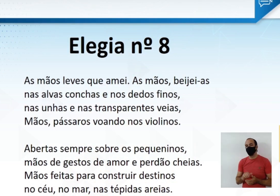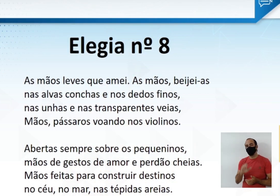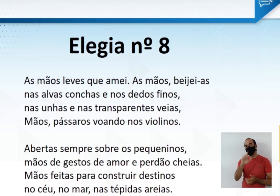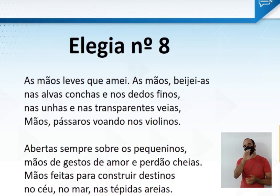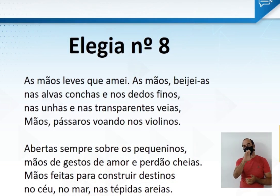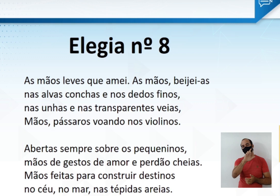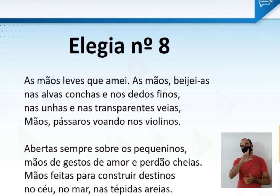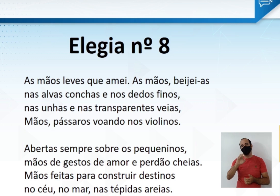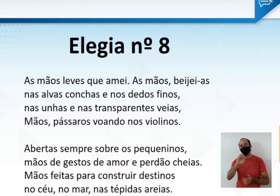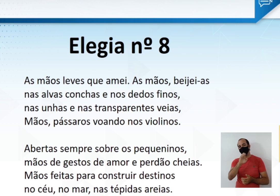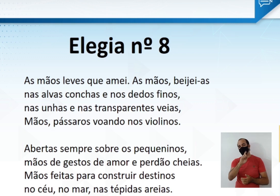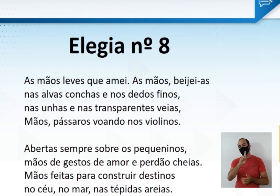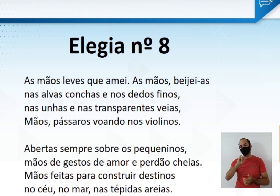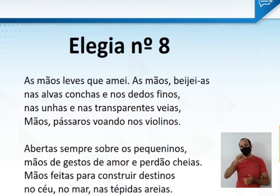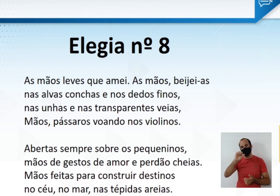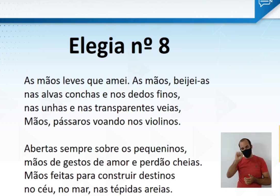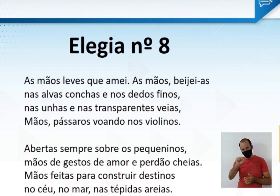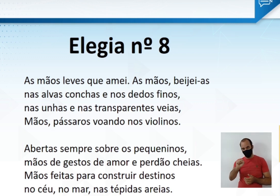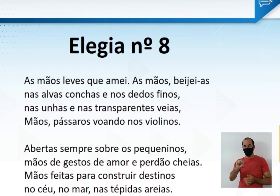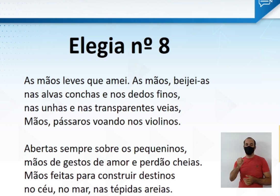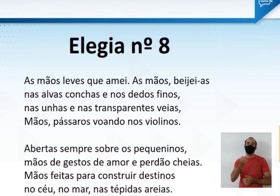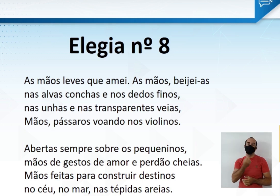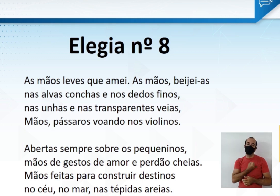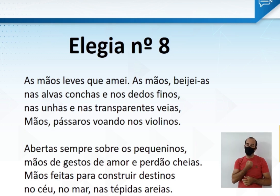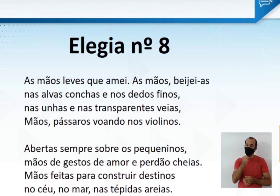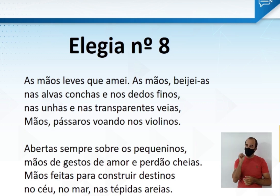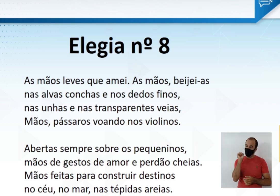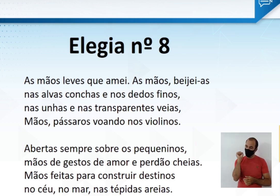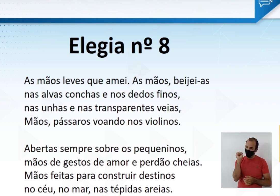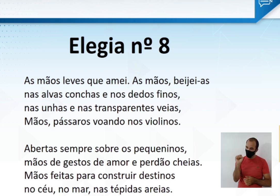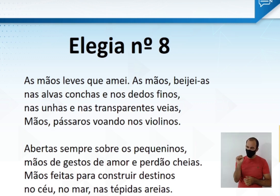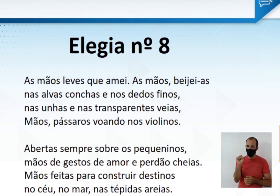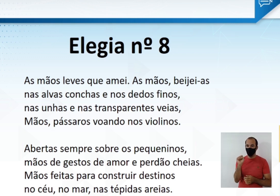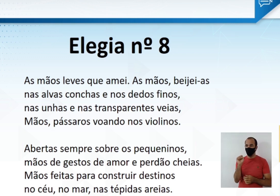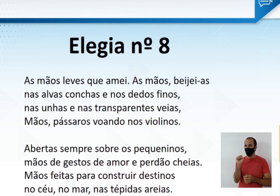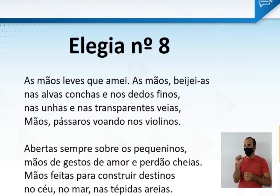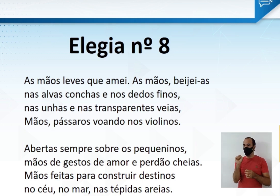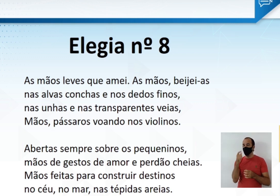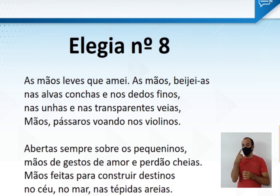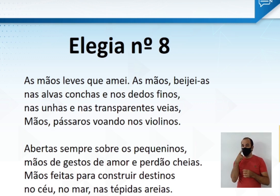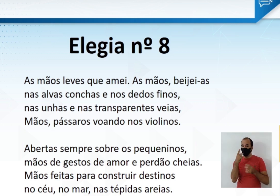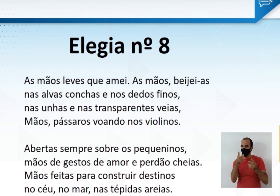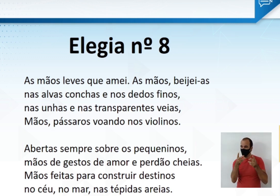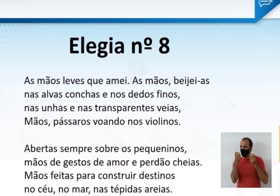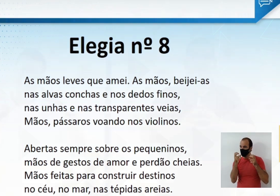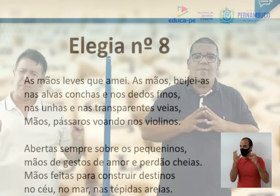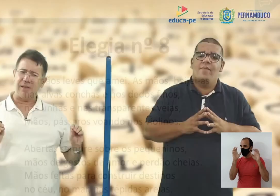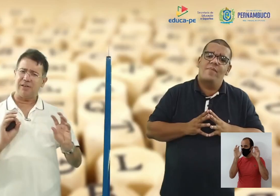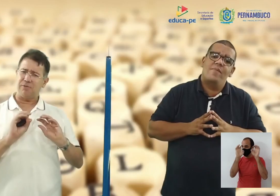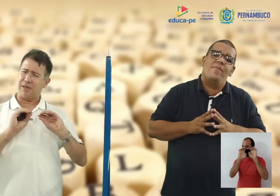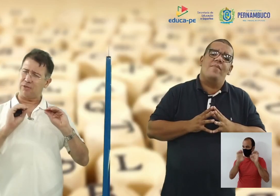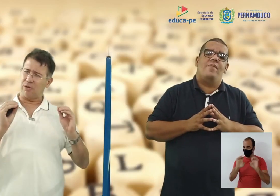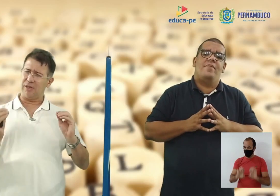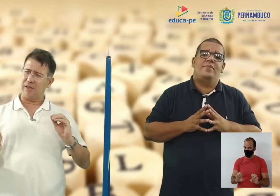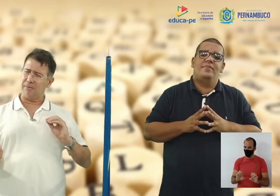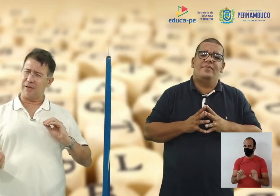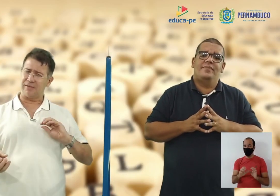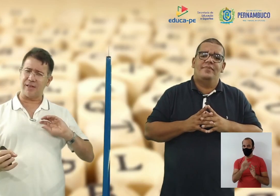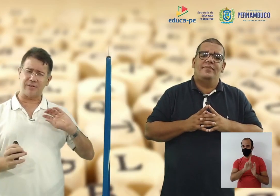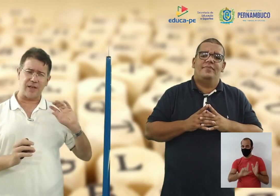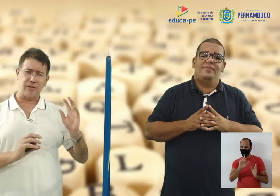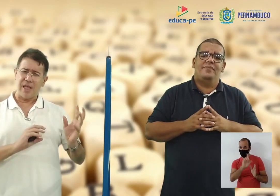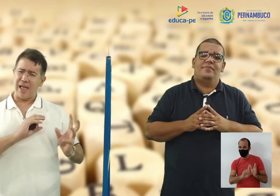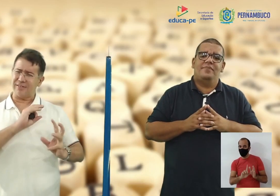elegia número 8. Eu gostaria que vocês prestassem bem atenção na estrutura, certo? E percebessem as